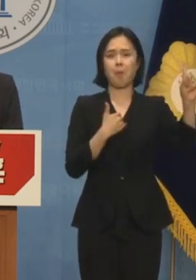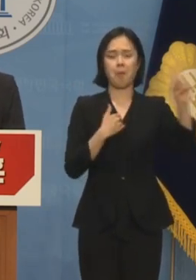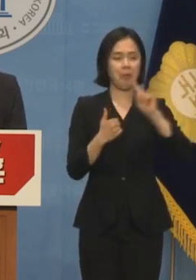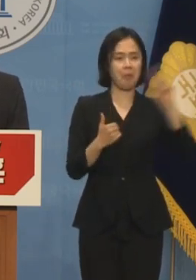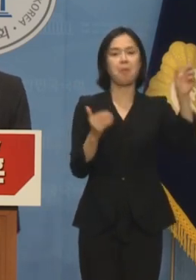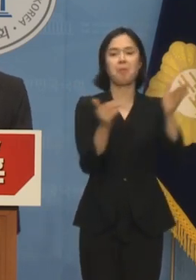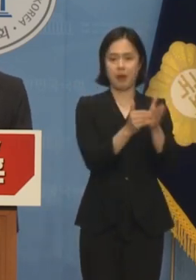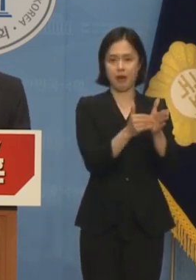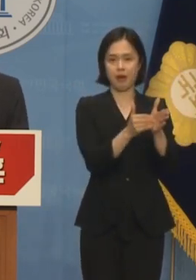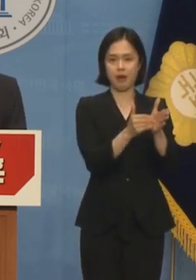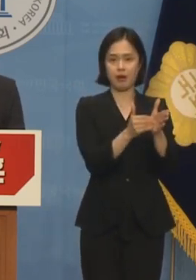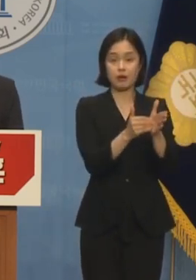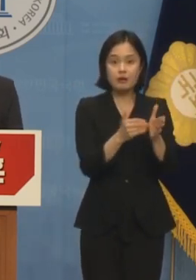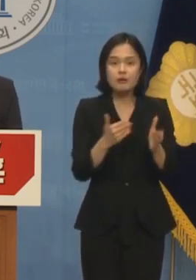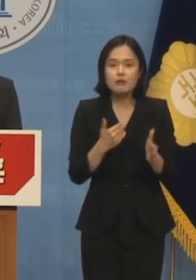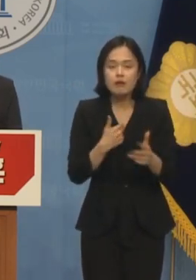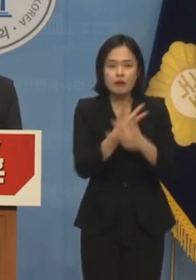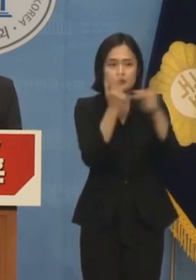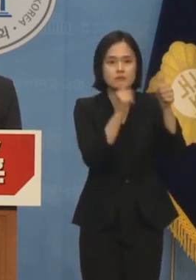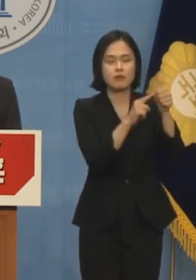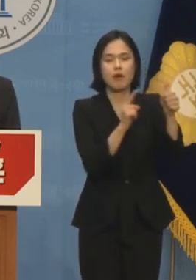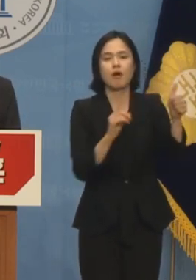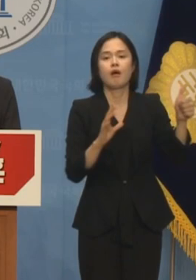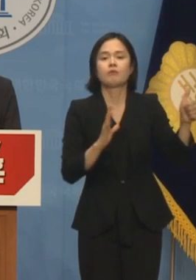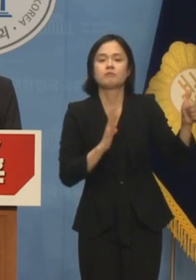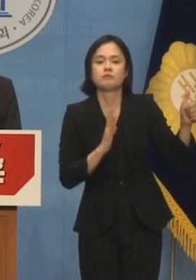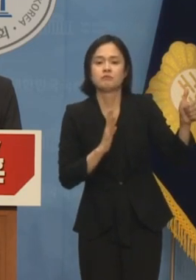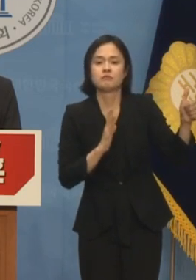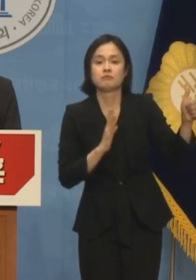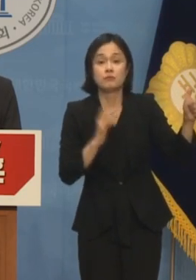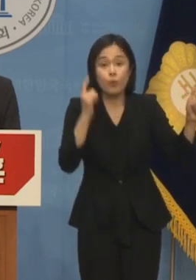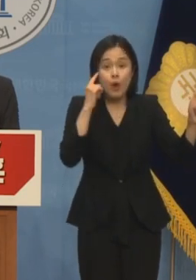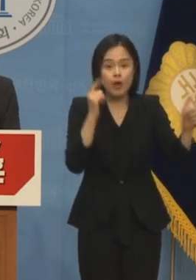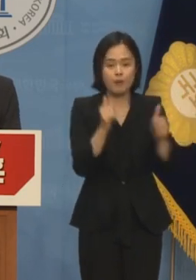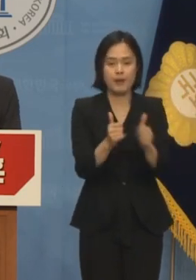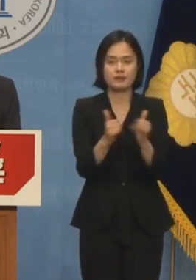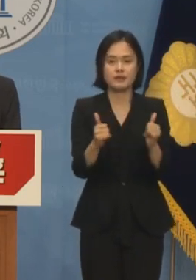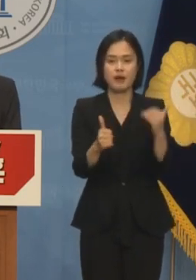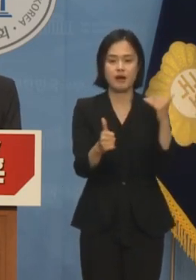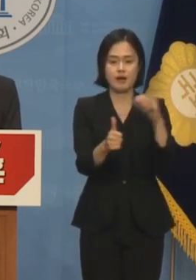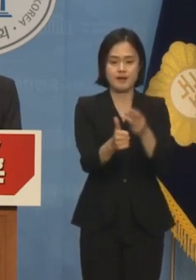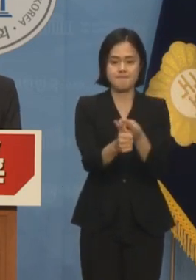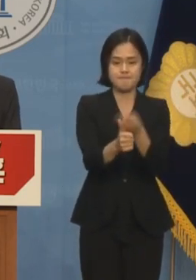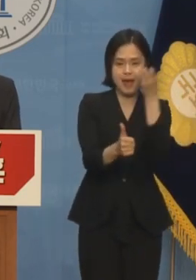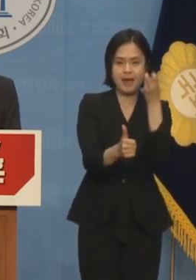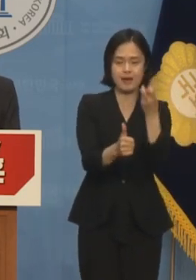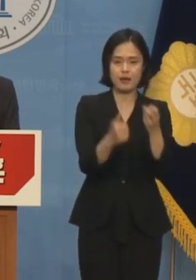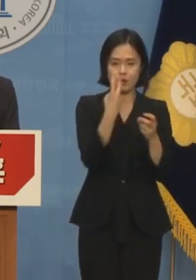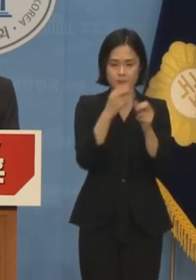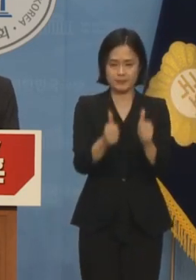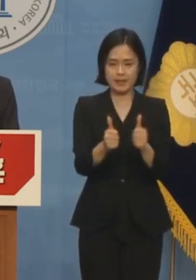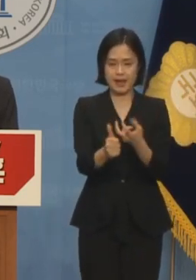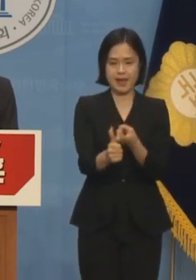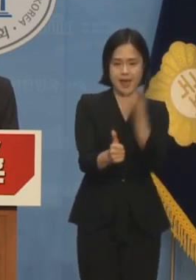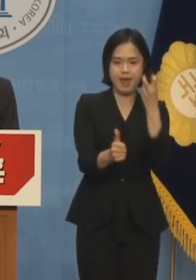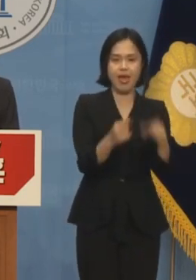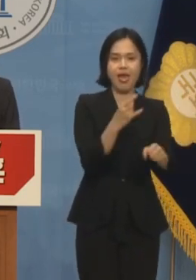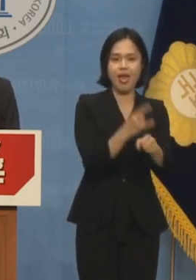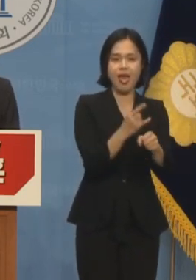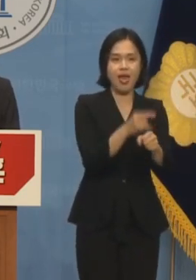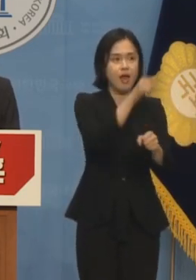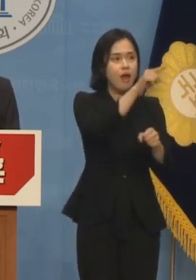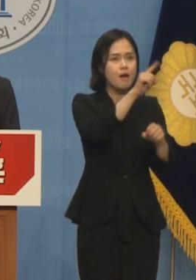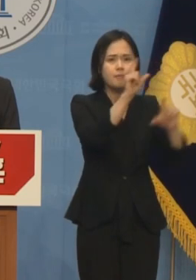솔직히 저도 이재명이 두렵습니다. 판사와 검사까지 탄핵하겠다고 저들이